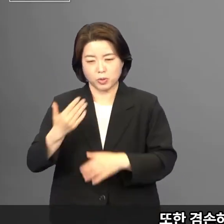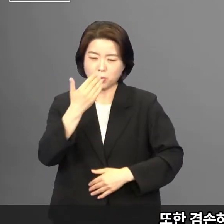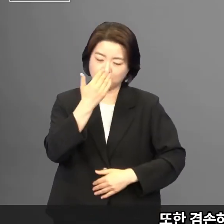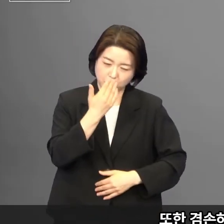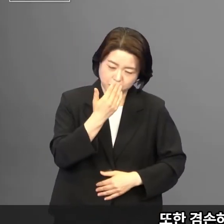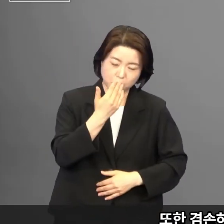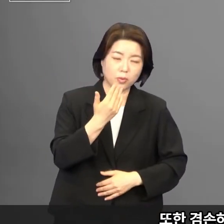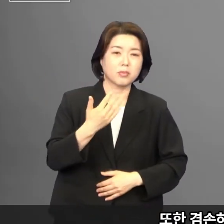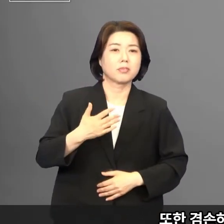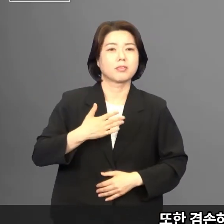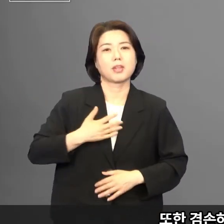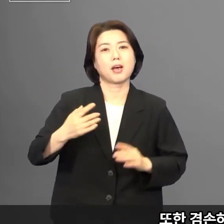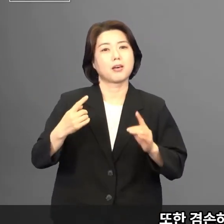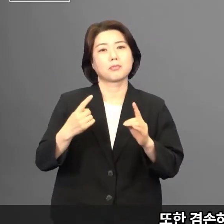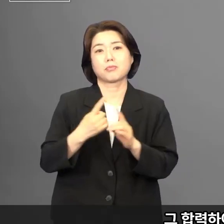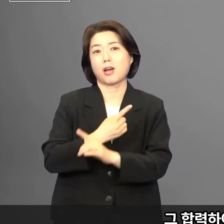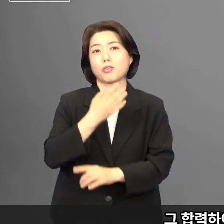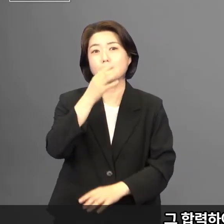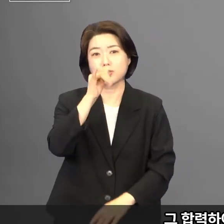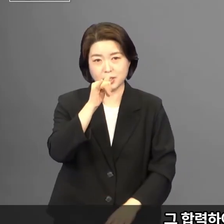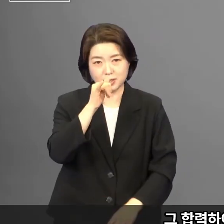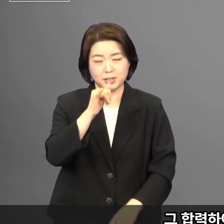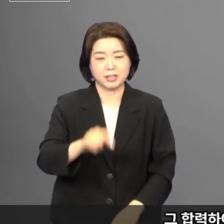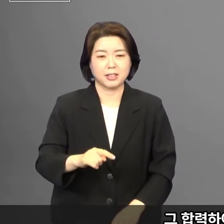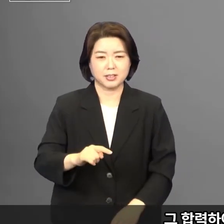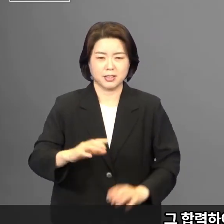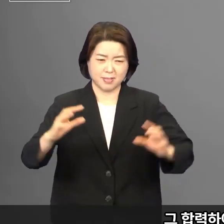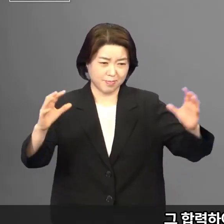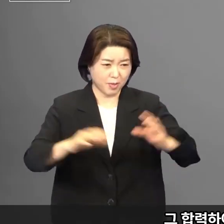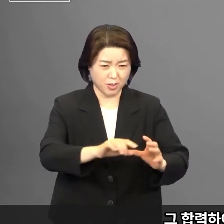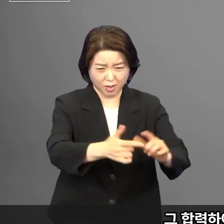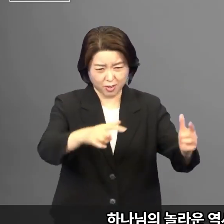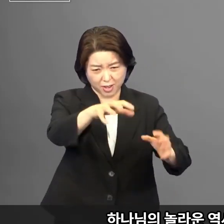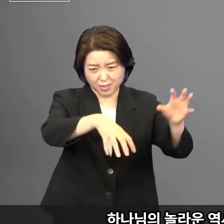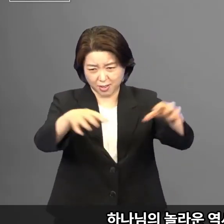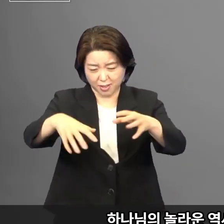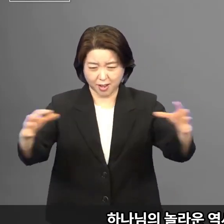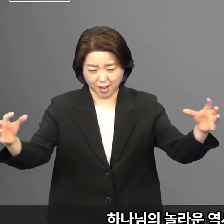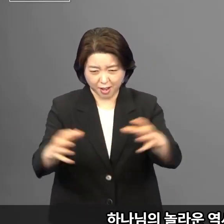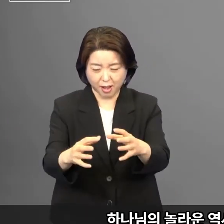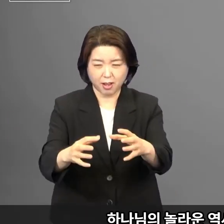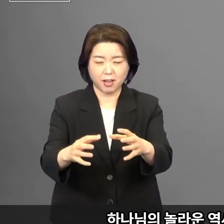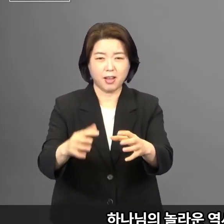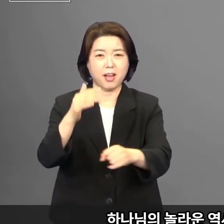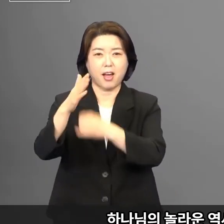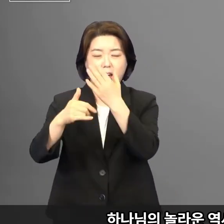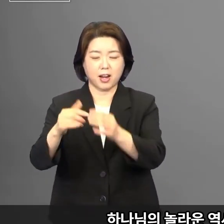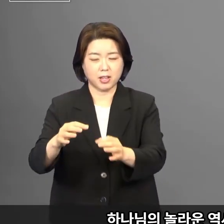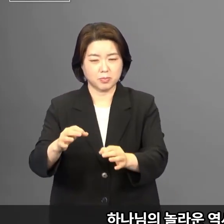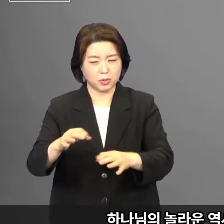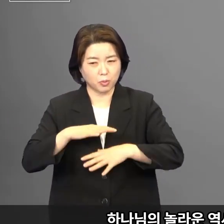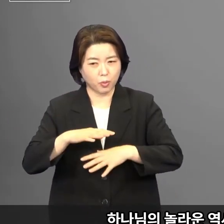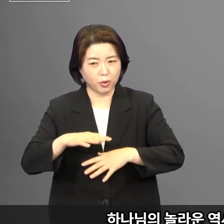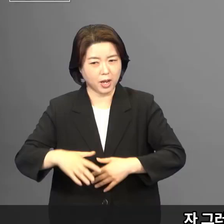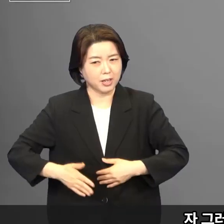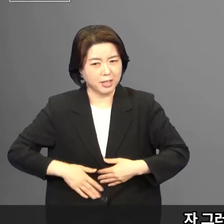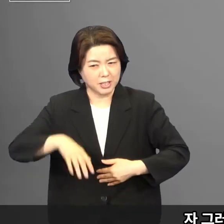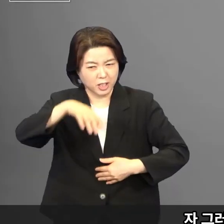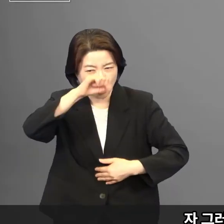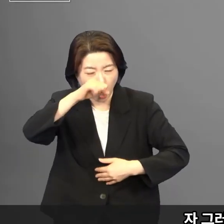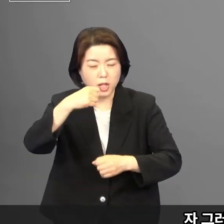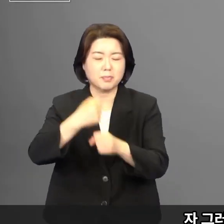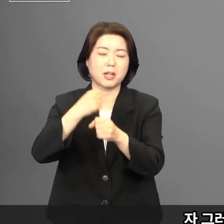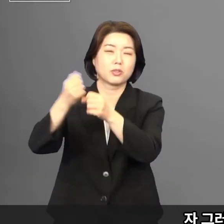겸손하게 변화되어지는, 그 합력하여 선을 이루시는 하나님의 놀라운 역사를 보게 된다는 것입니다. 자,